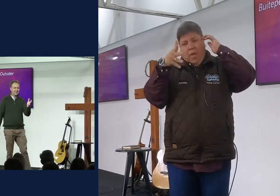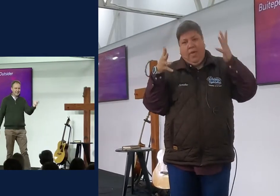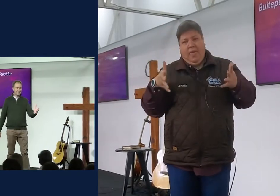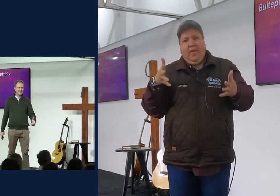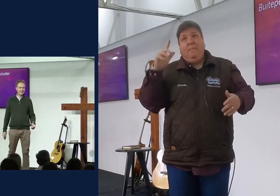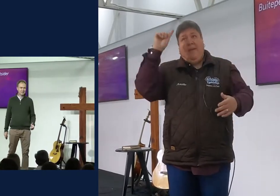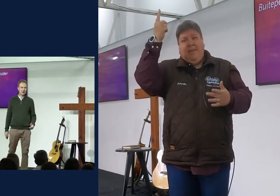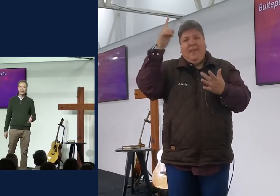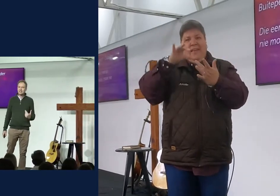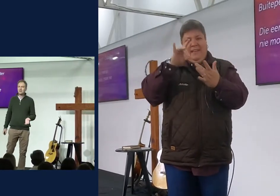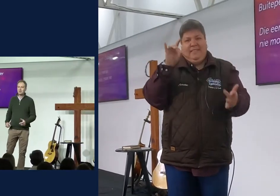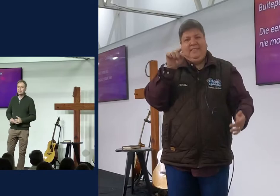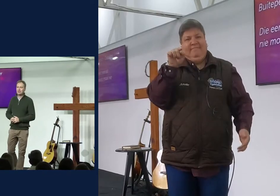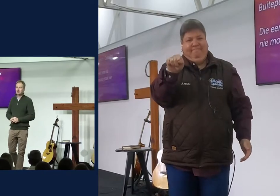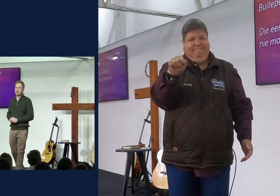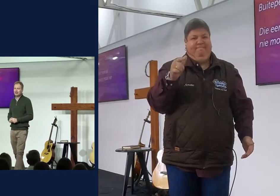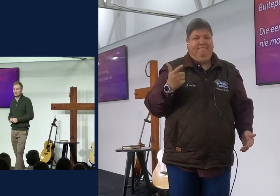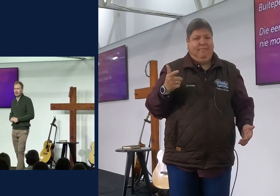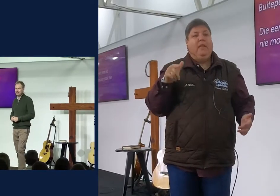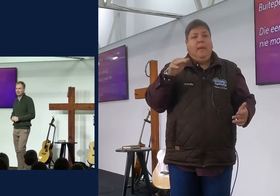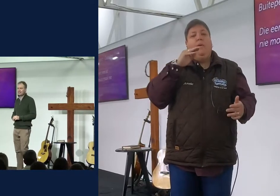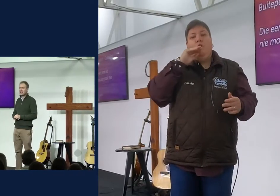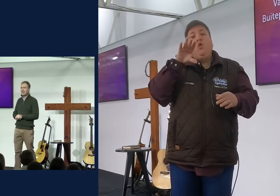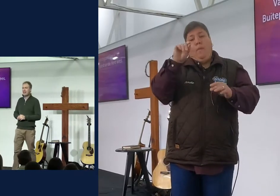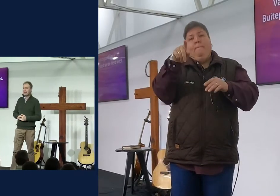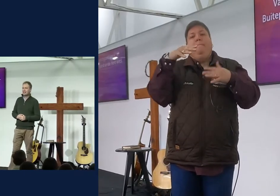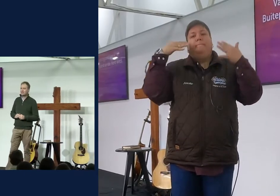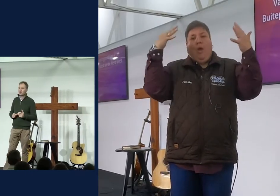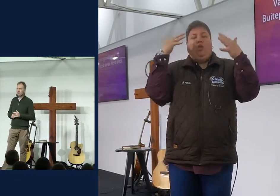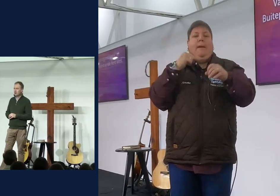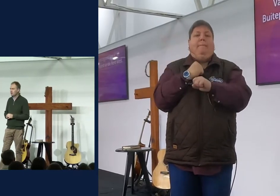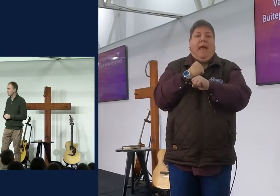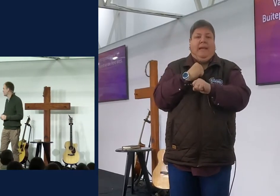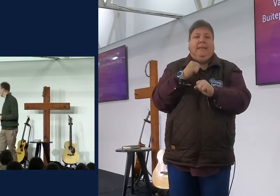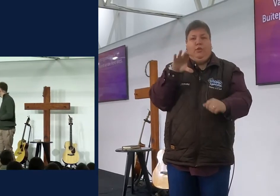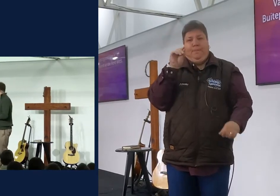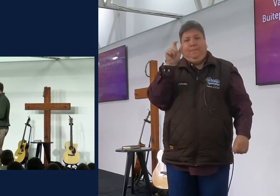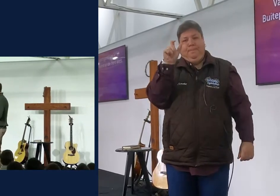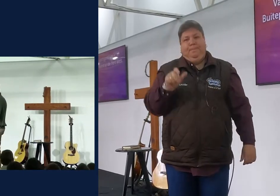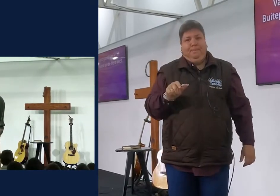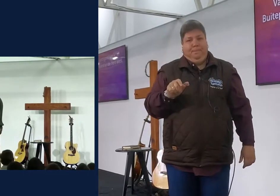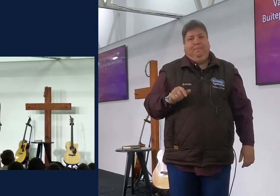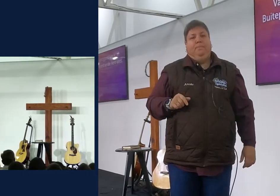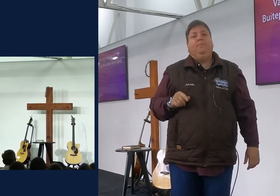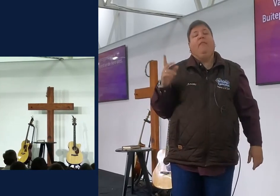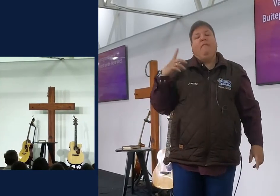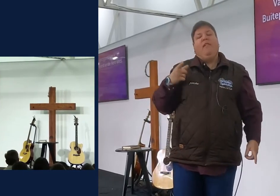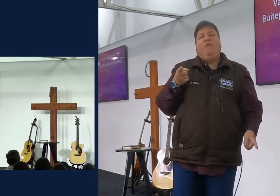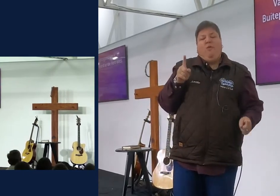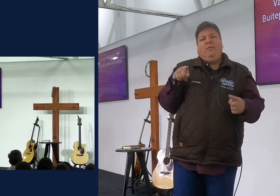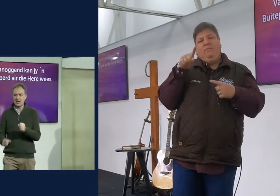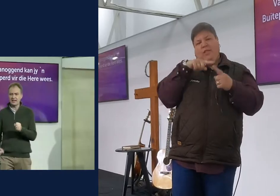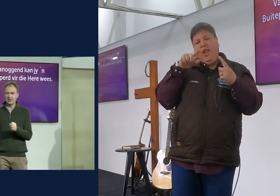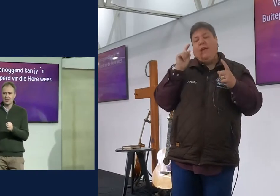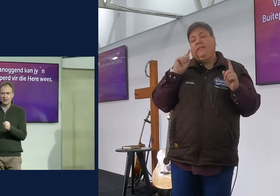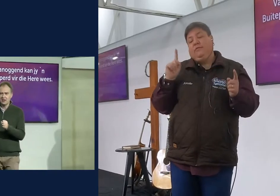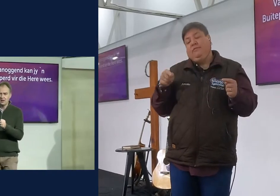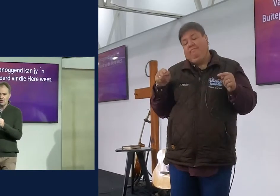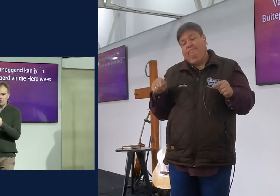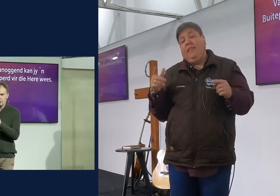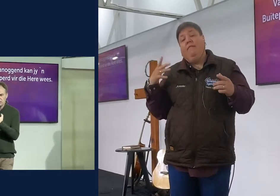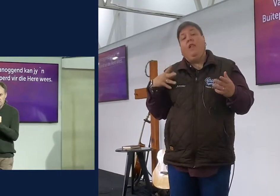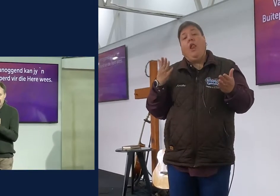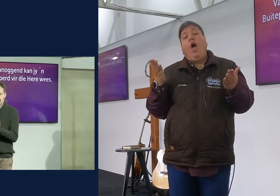maar in die Heere het jy dit gemaakt, en dis wat het beteken om een buiteperd te wees, en dis wat ek vir oog in een bykie met jou wil gesels, en ek wil vir jou vir oog in ei dag,